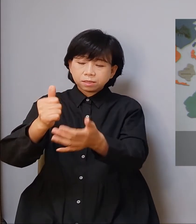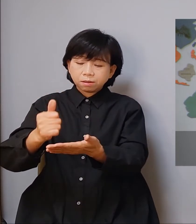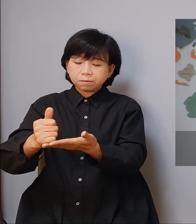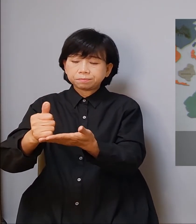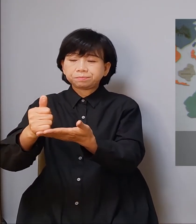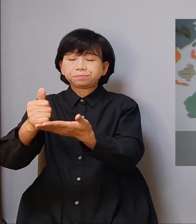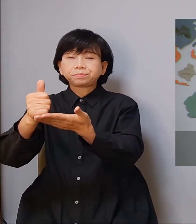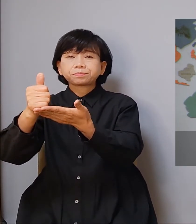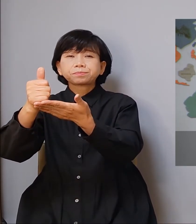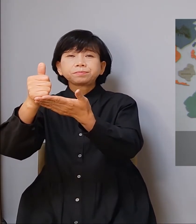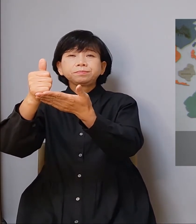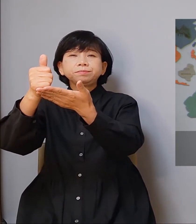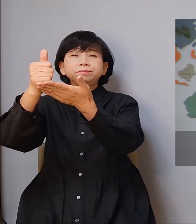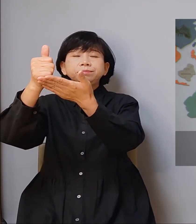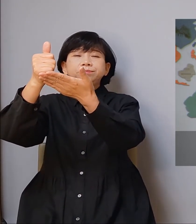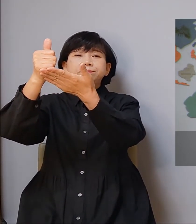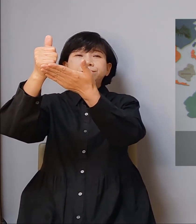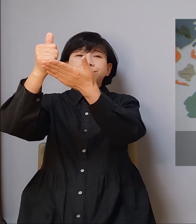주님만을